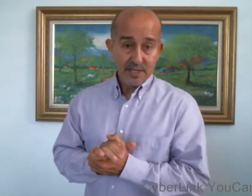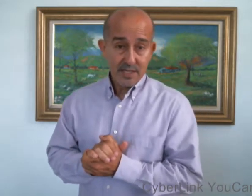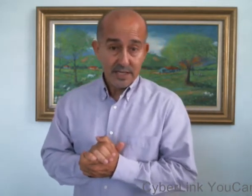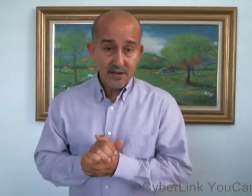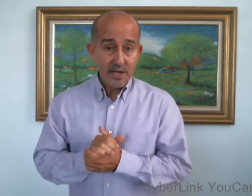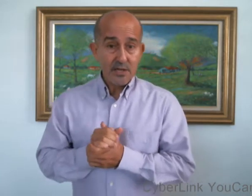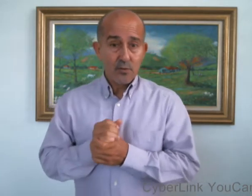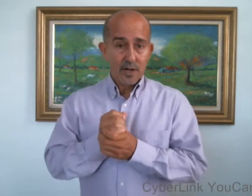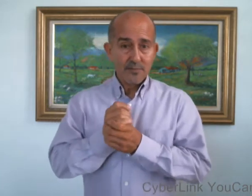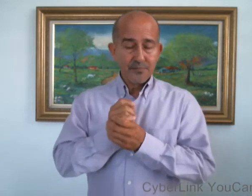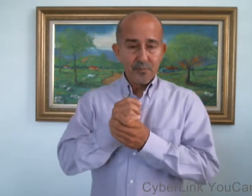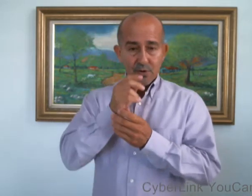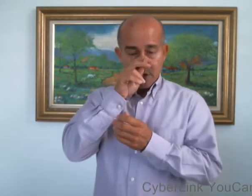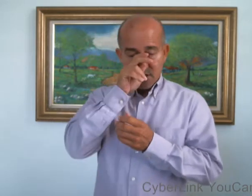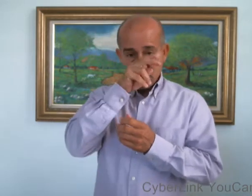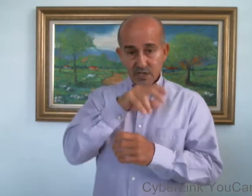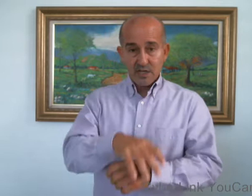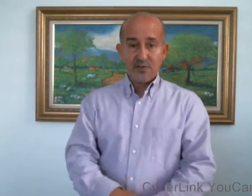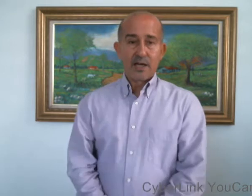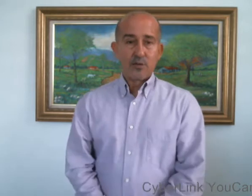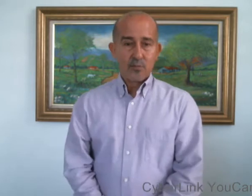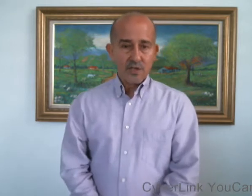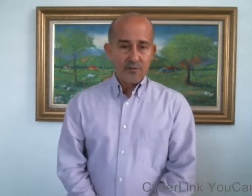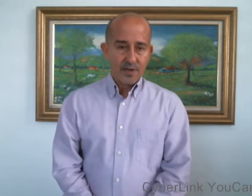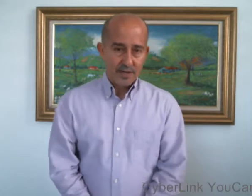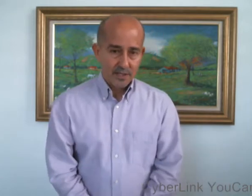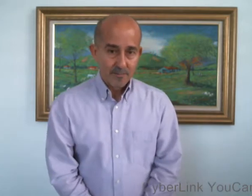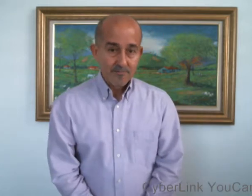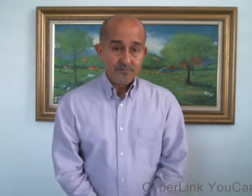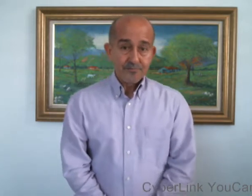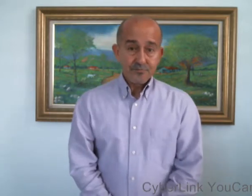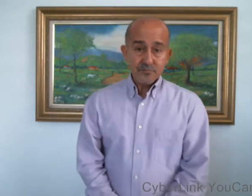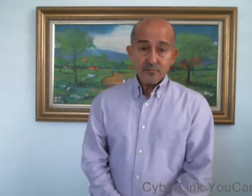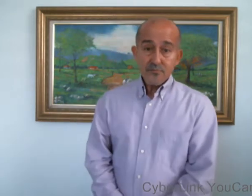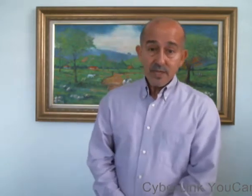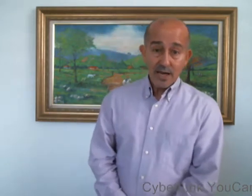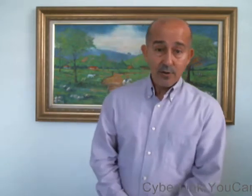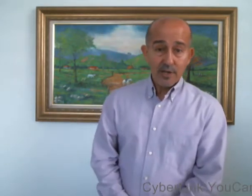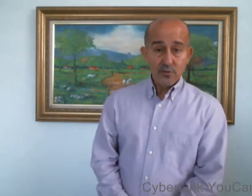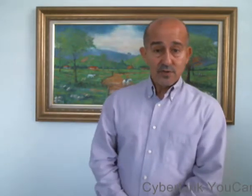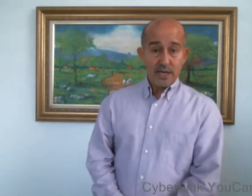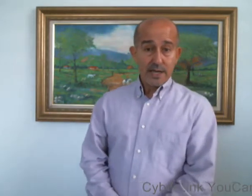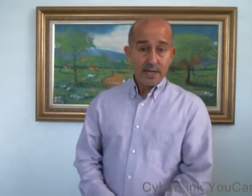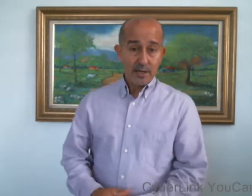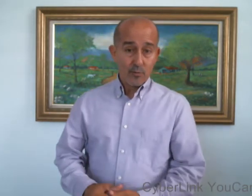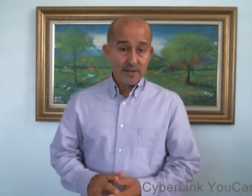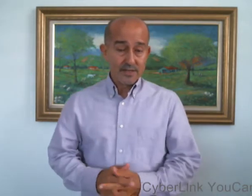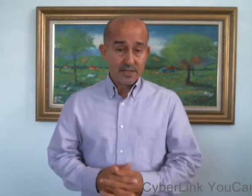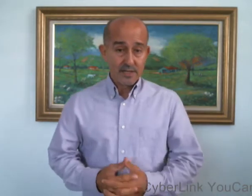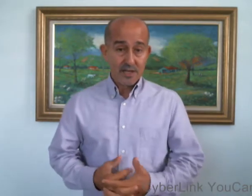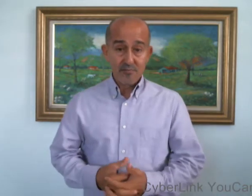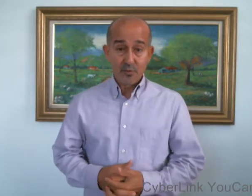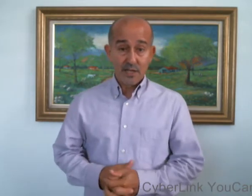se escriben igual, pero tienen un significado muy diferente. Y a la hora de usarlas en el lenguaje de señas, es importante